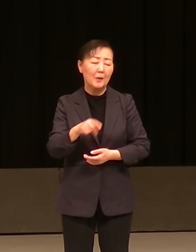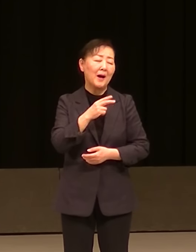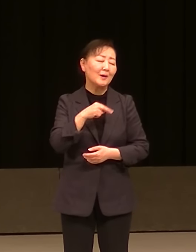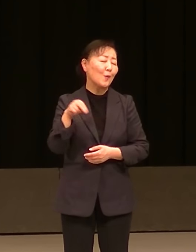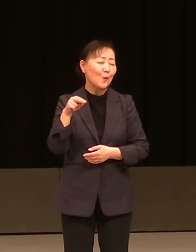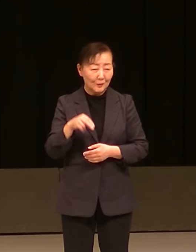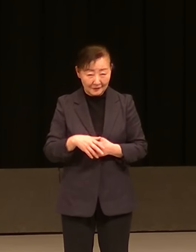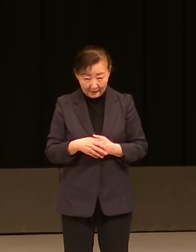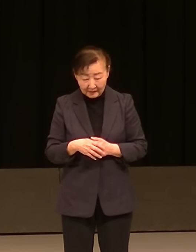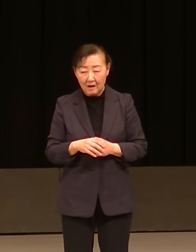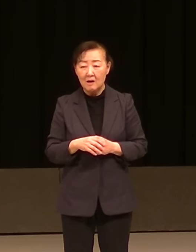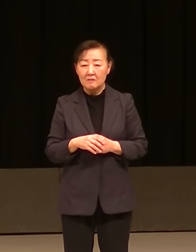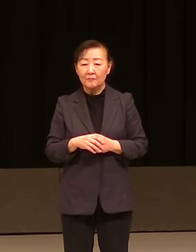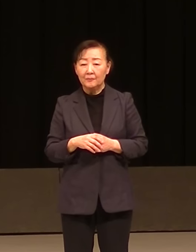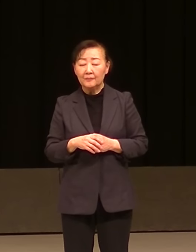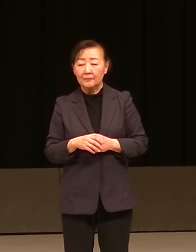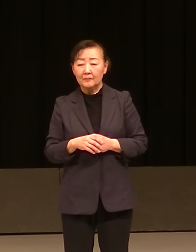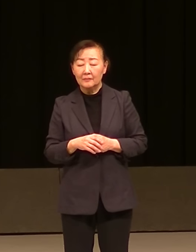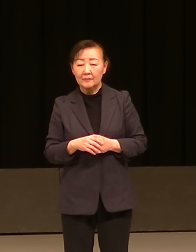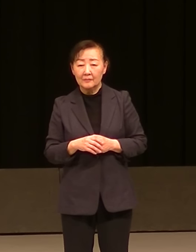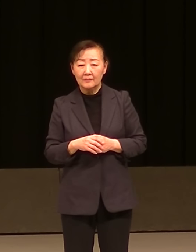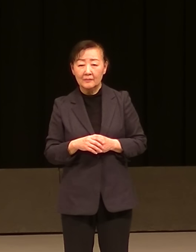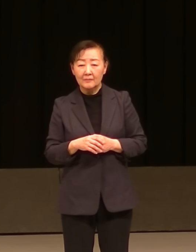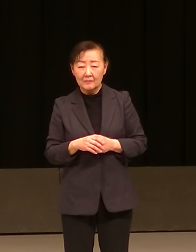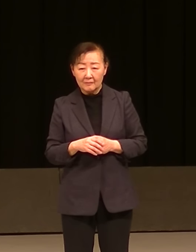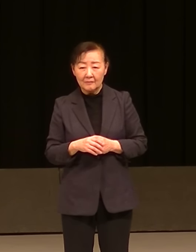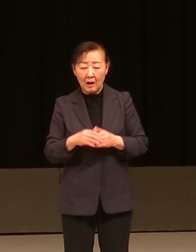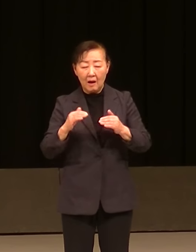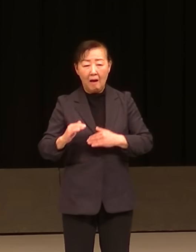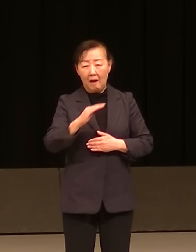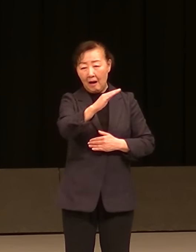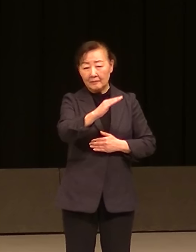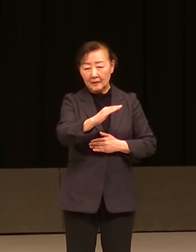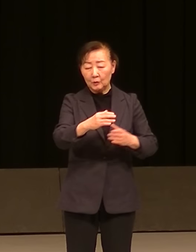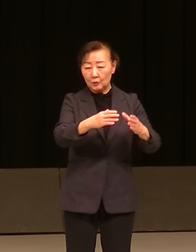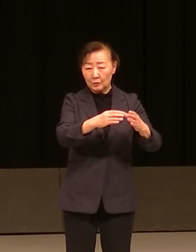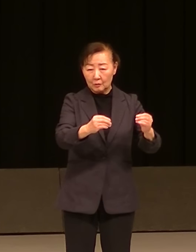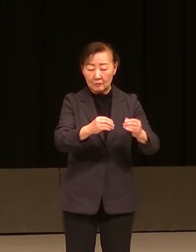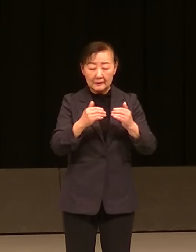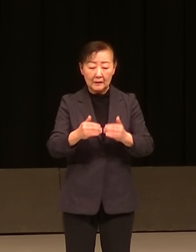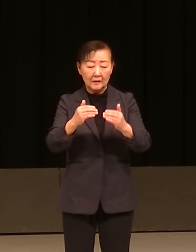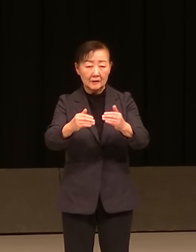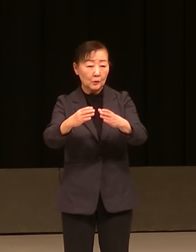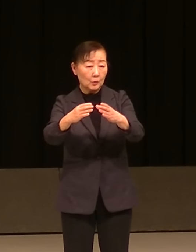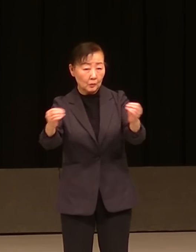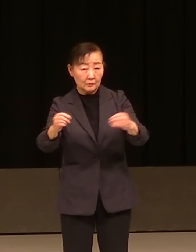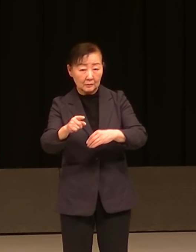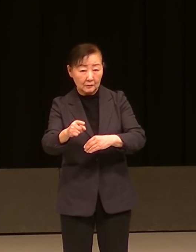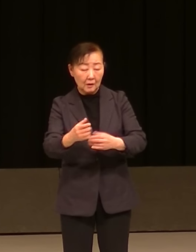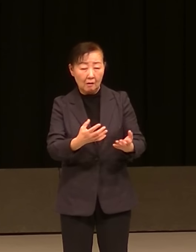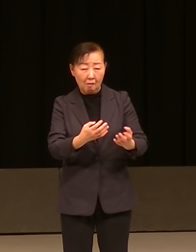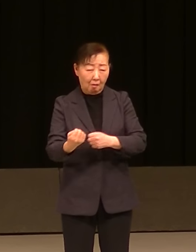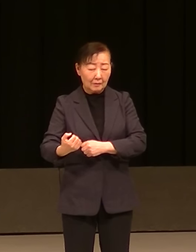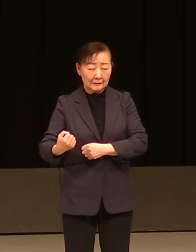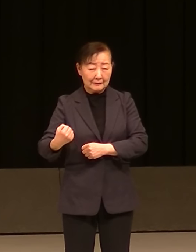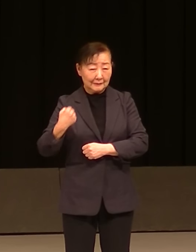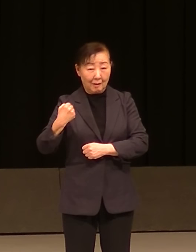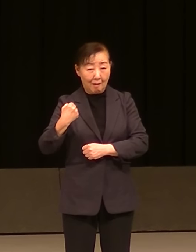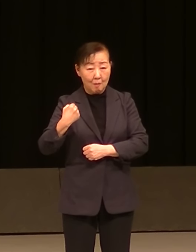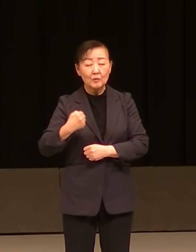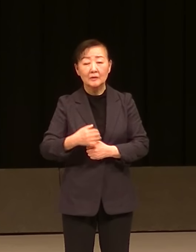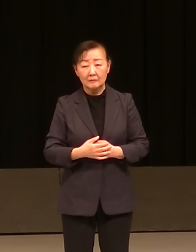文字ですけれども、この、まあ発展途上国そして新興諸国、がこの大いに力を持ってき